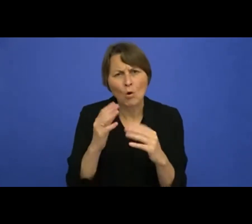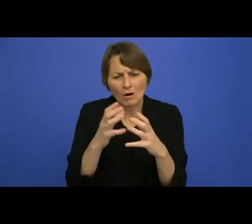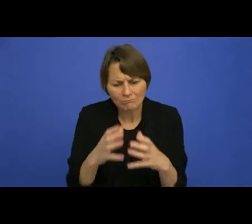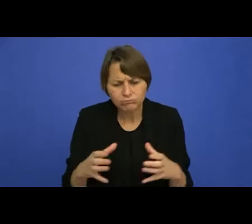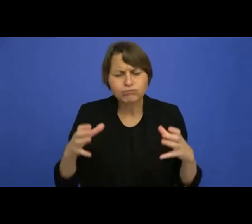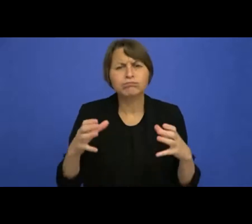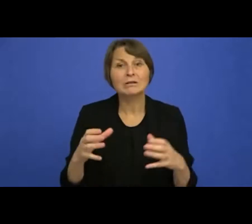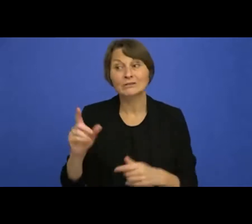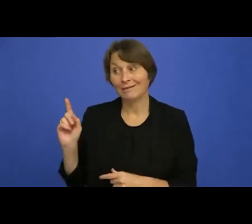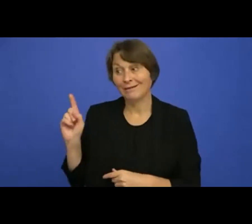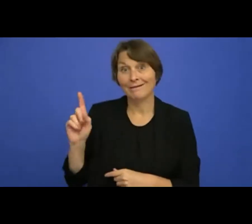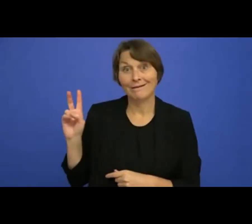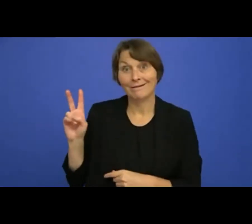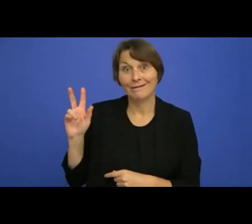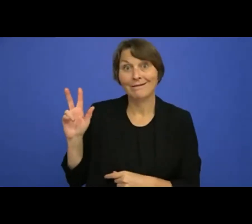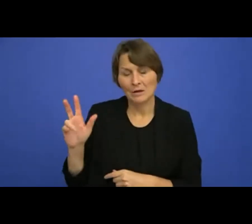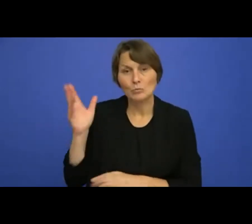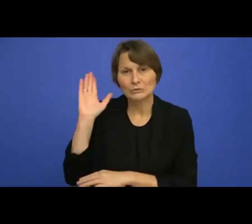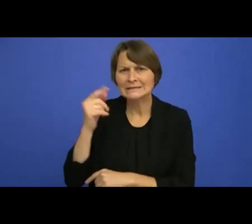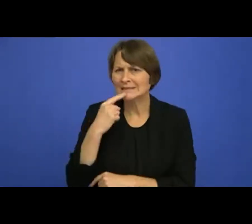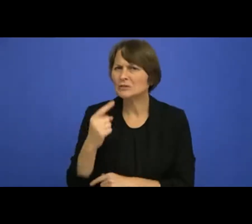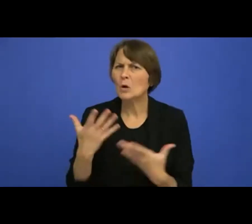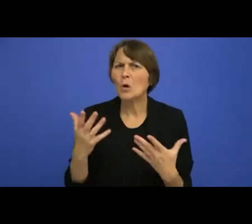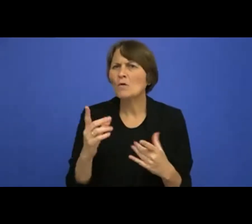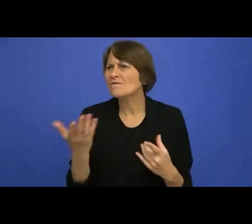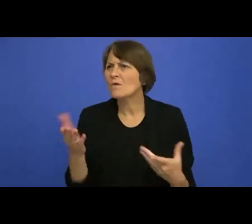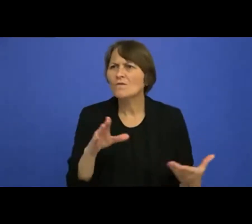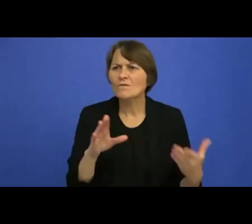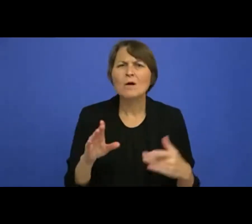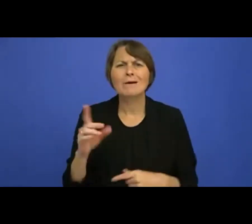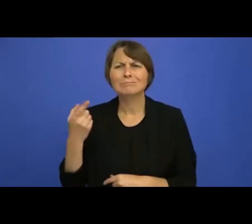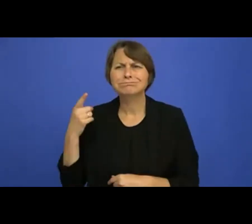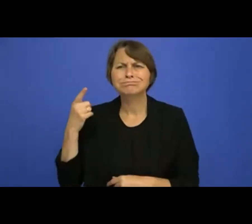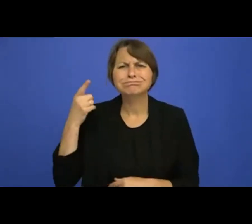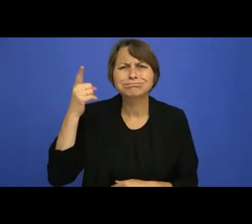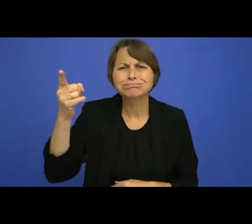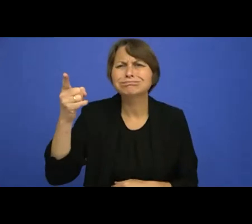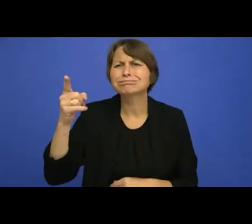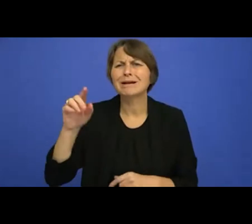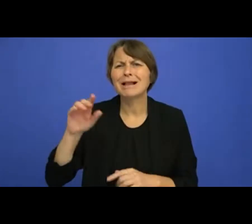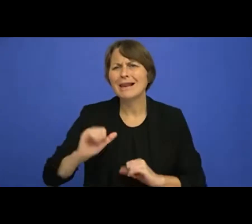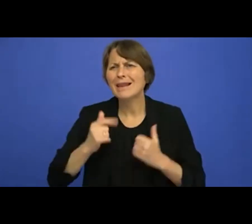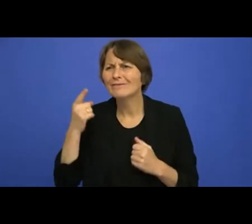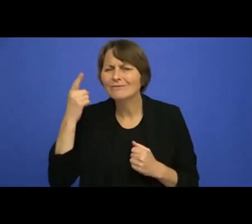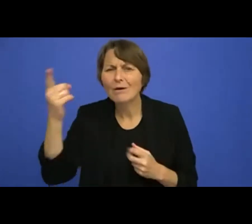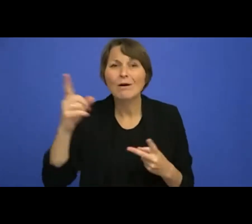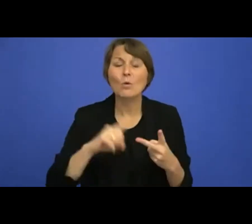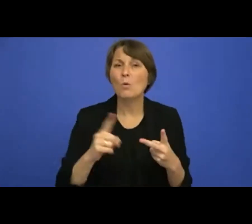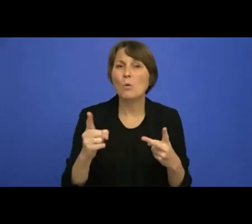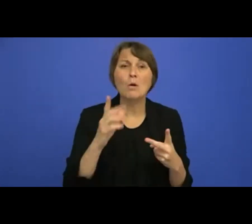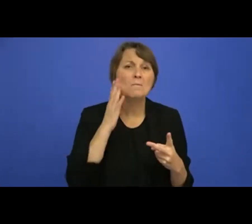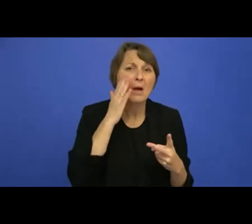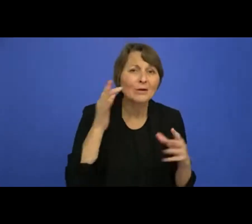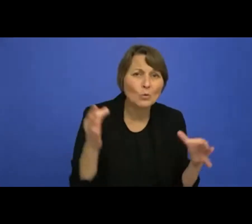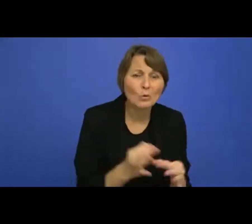accroître, améliorer l'accès. Il y a des enfants qui sont en zone rurale, dans des minorités ethniques ou qui